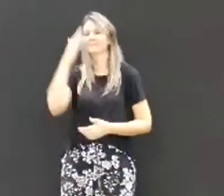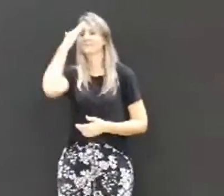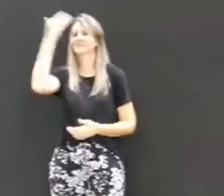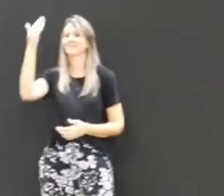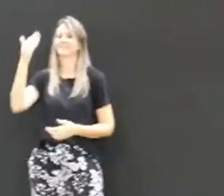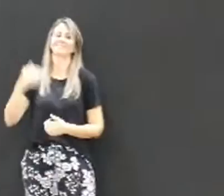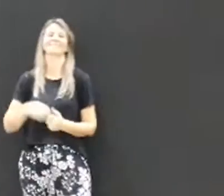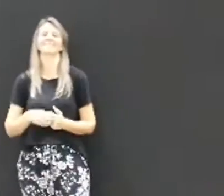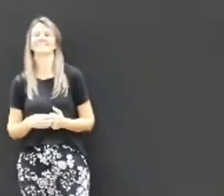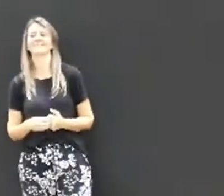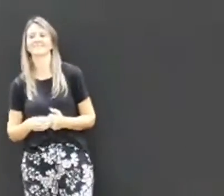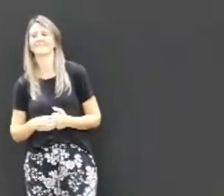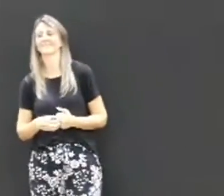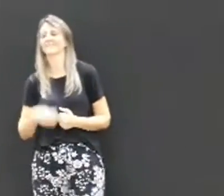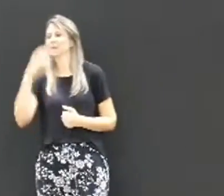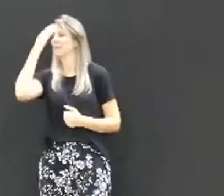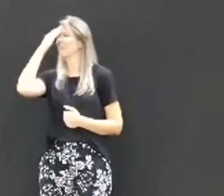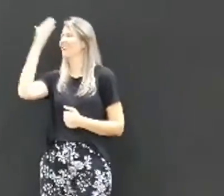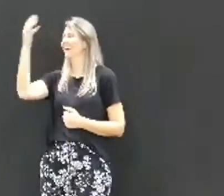Obrigado, Michele, pelo apoio.